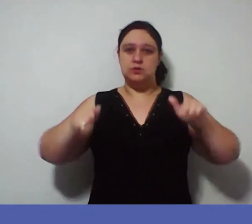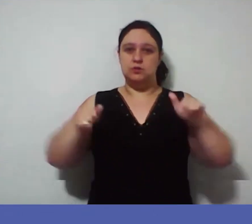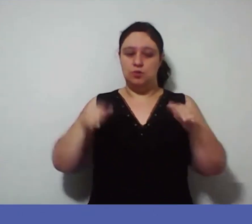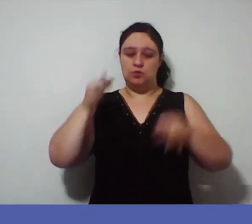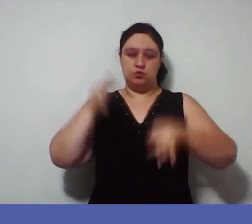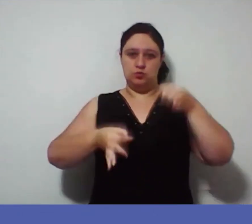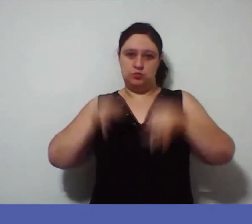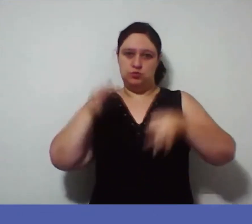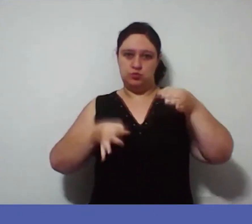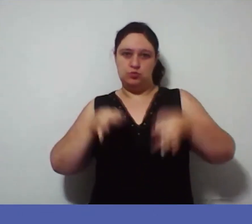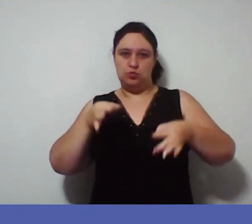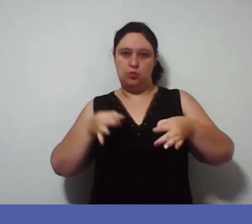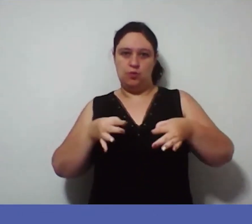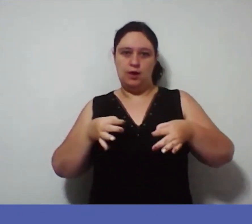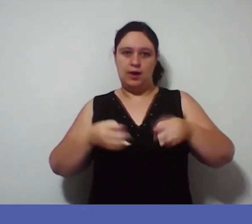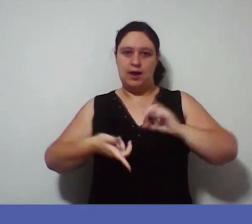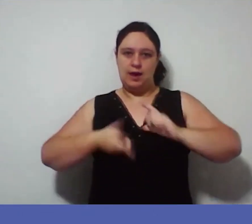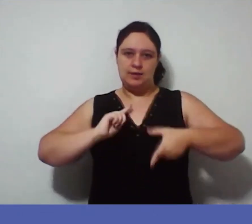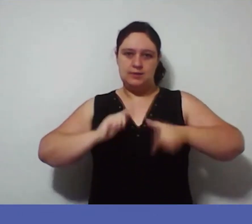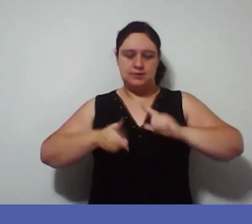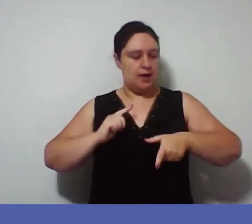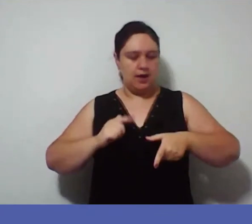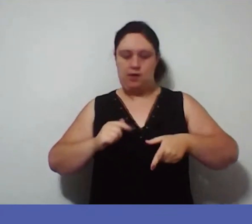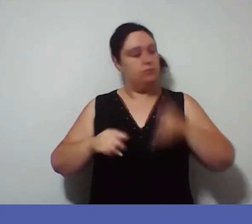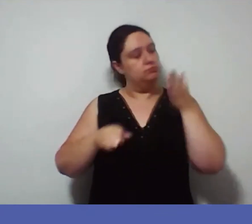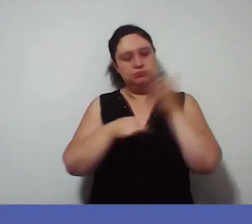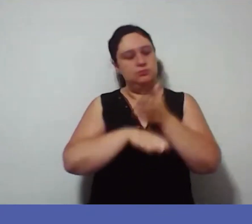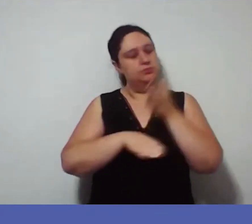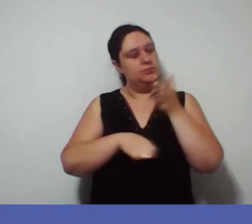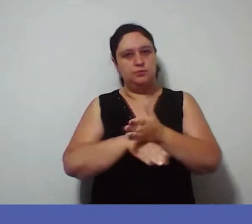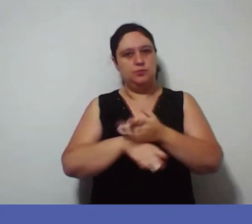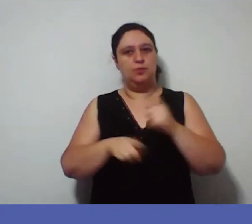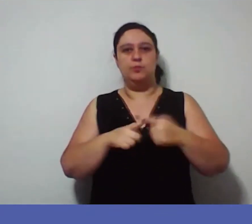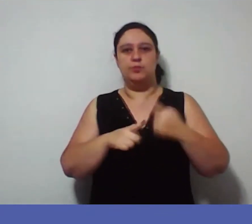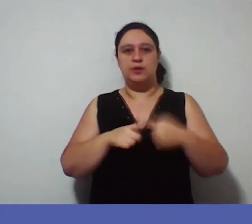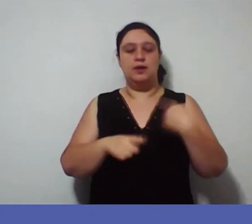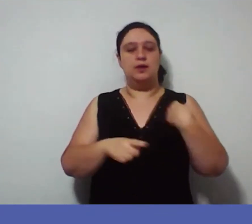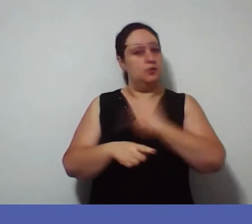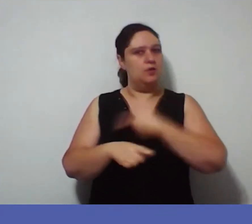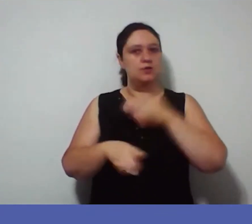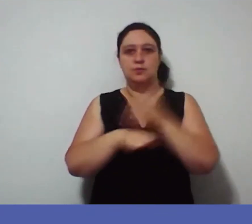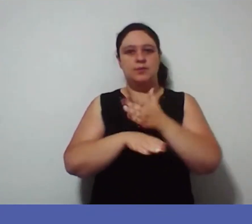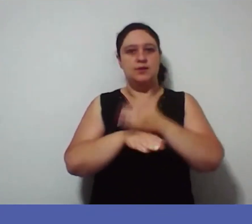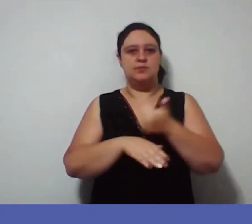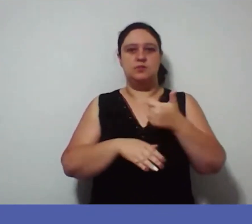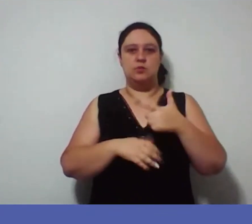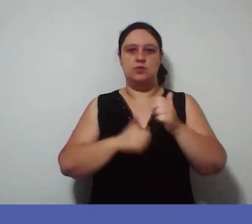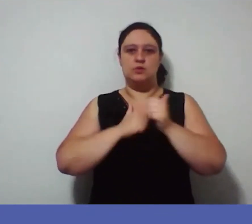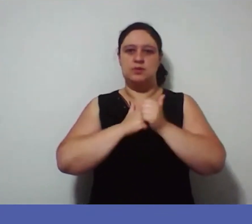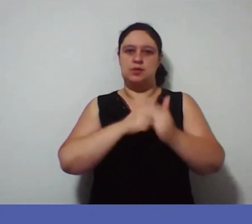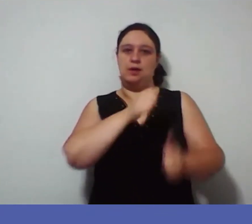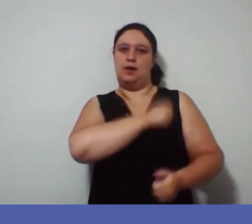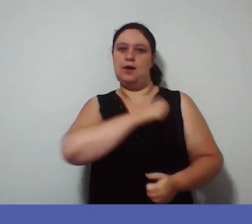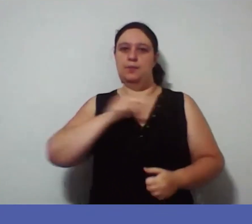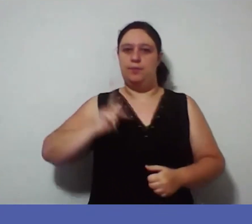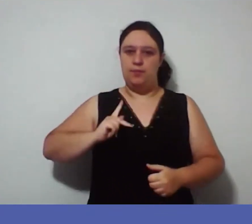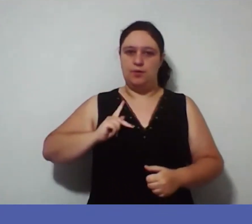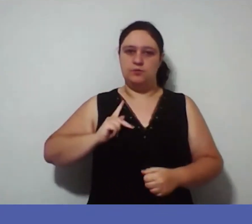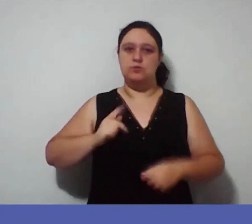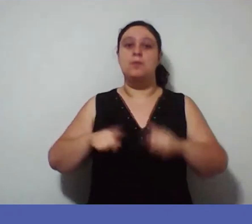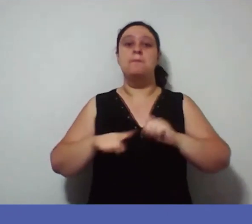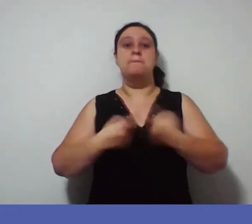não fazemos parte dos 12 apóstolos de Cristo, mas, irmãos, nós vamos reinar sobre a